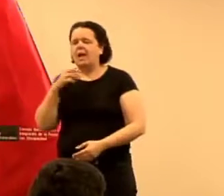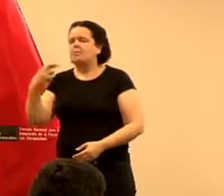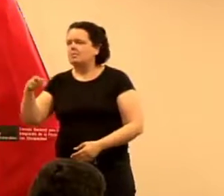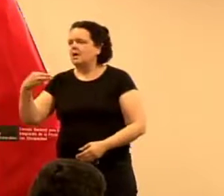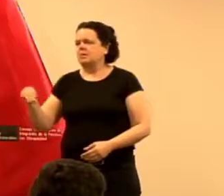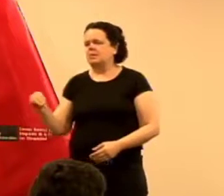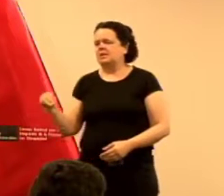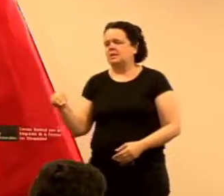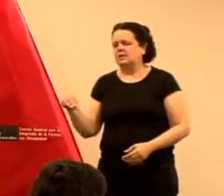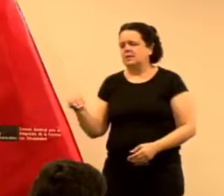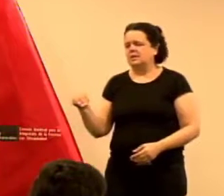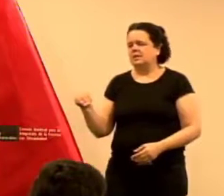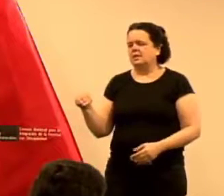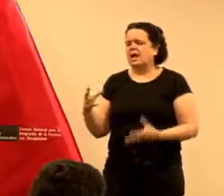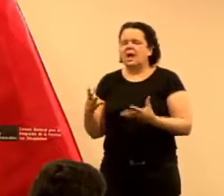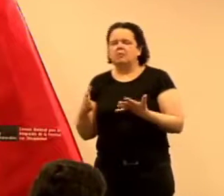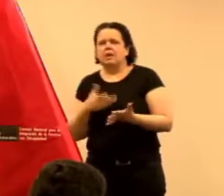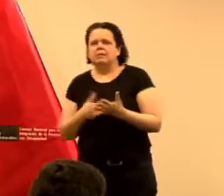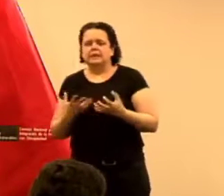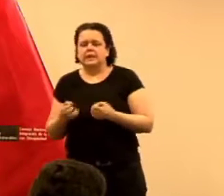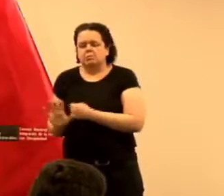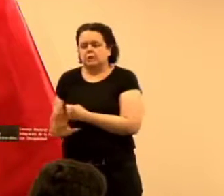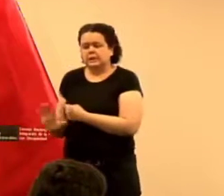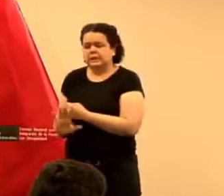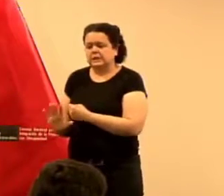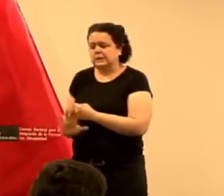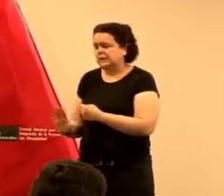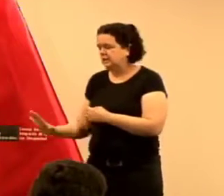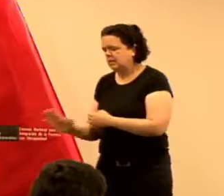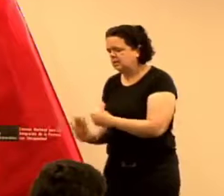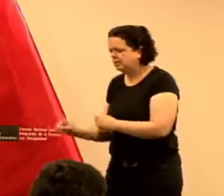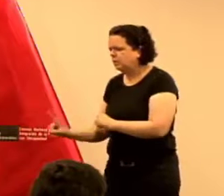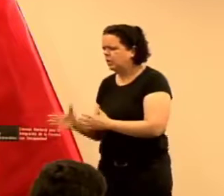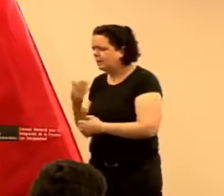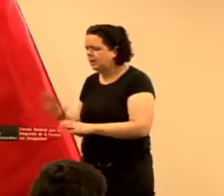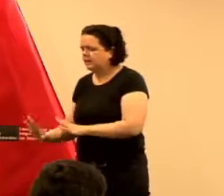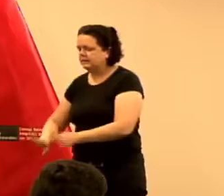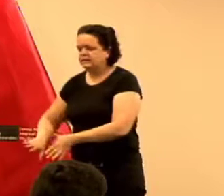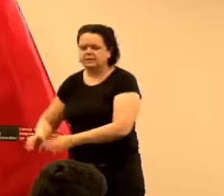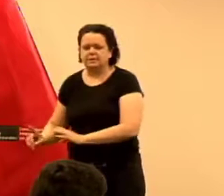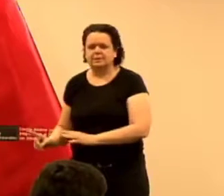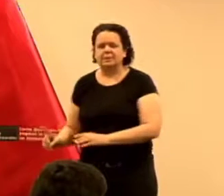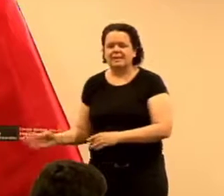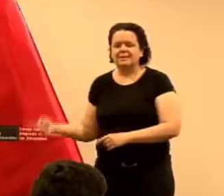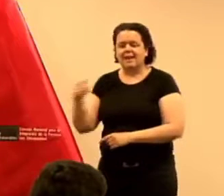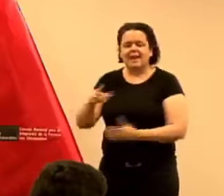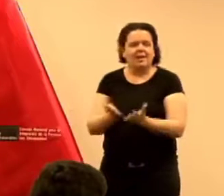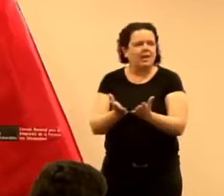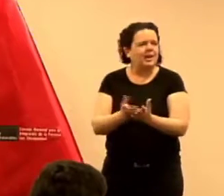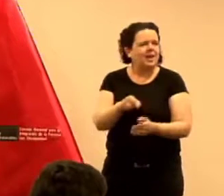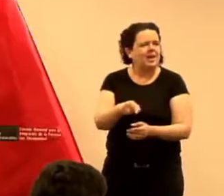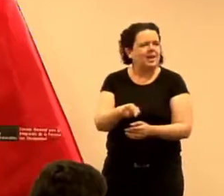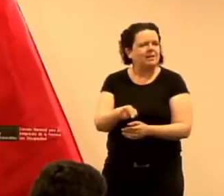porque a veces quieren proteger a sus propios niños y piensan que se encontrarán en la escuela en un